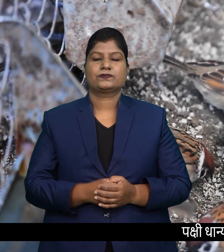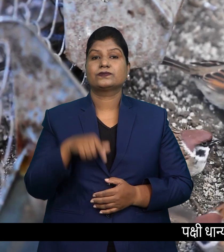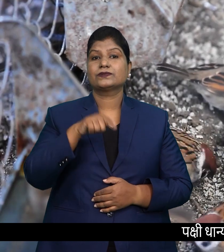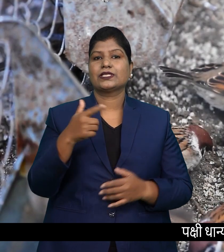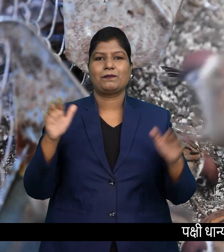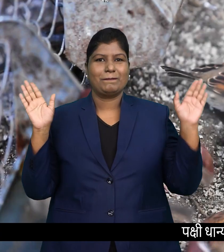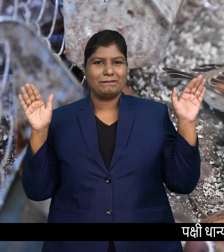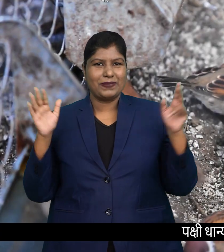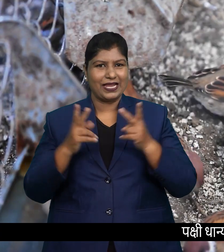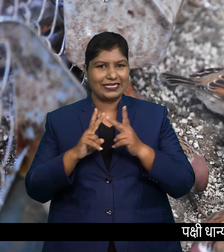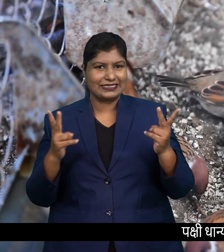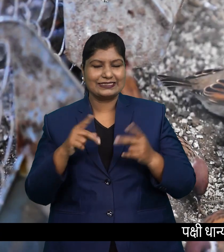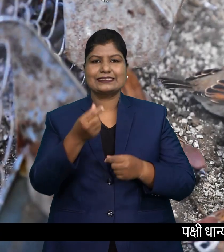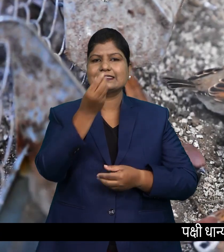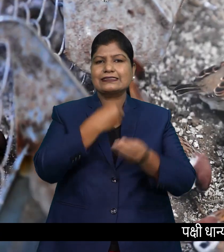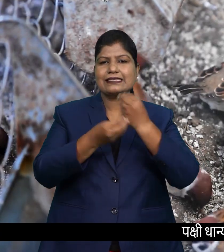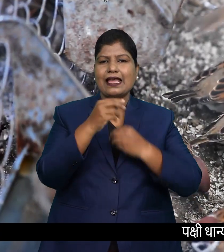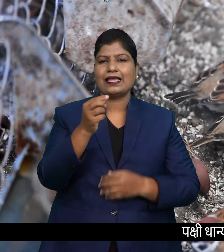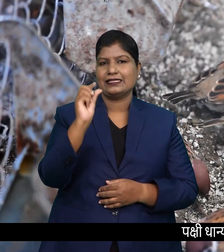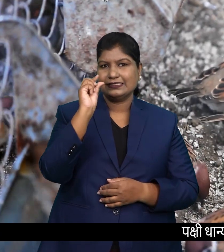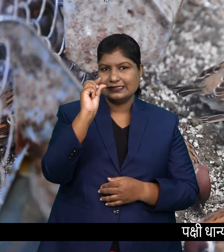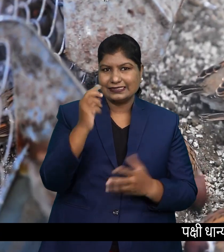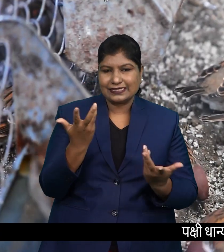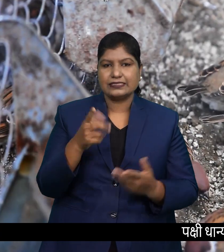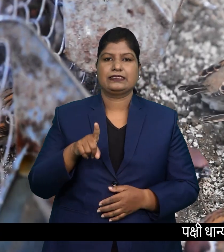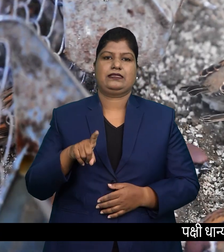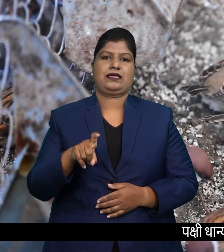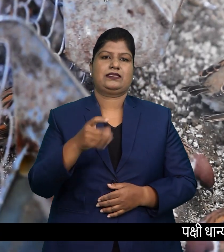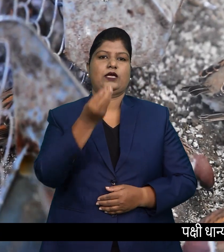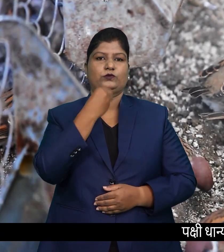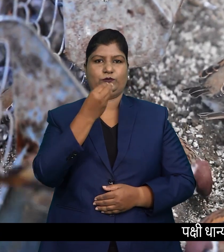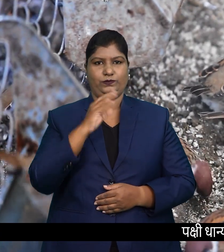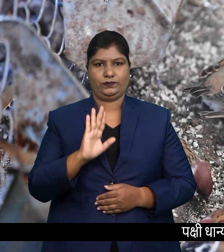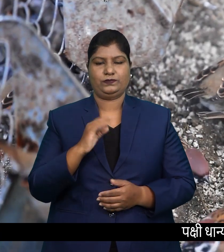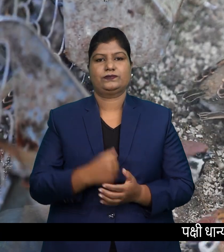पक्षी धान्य आणि कीटक खातात.